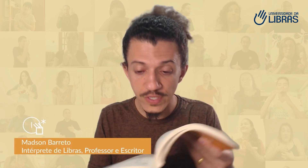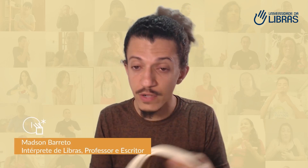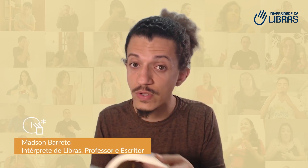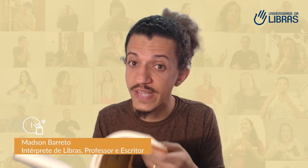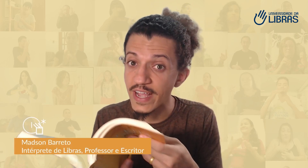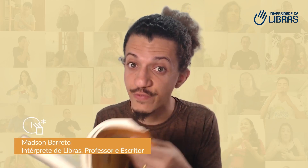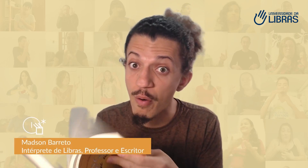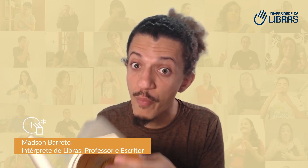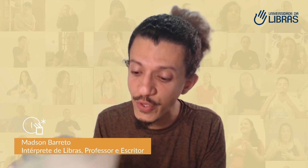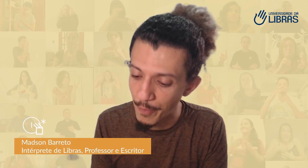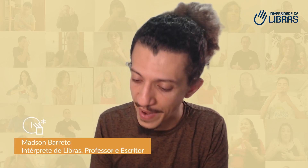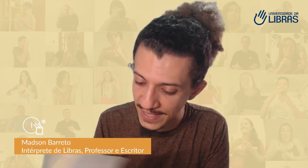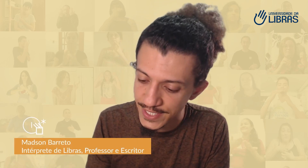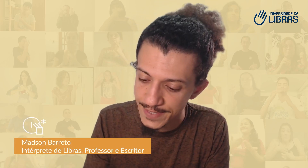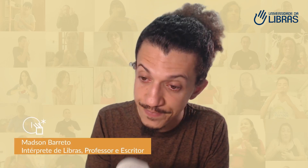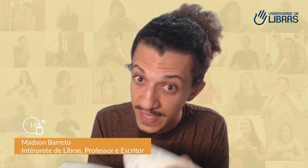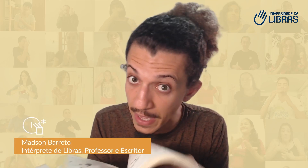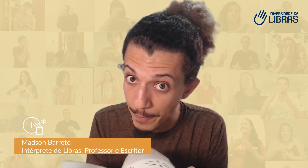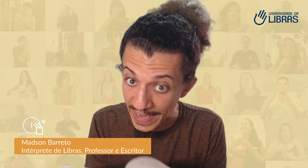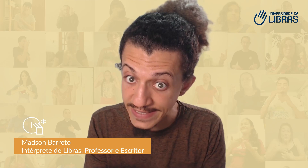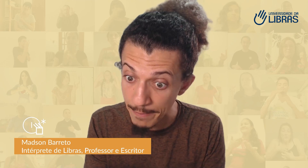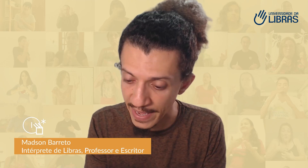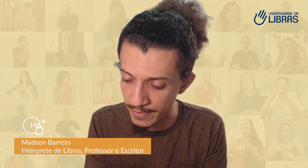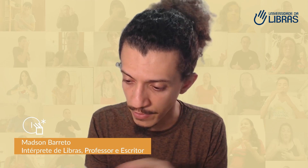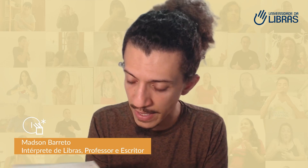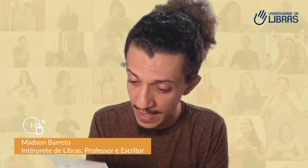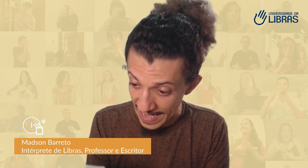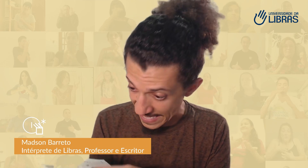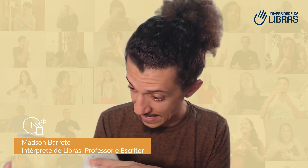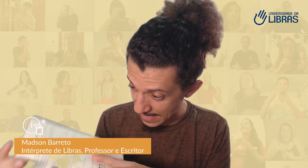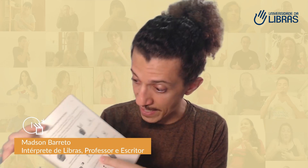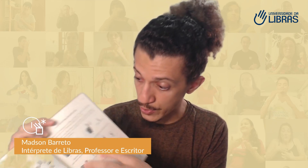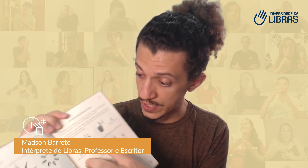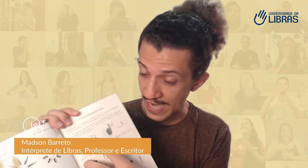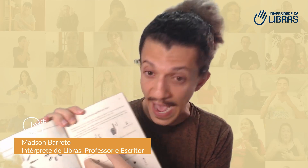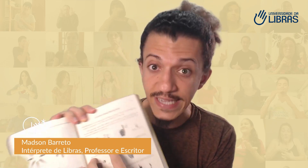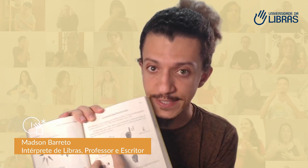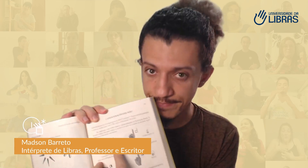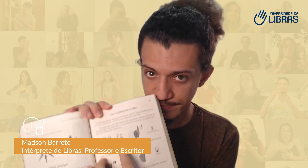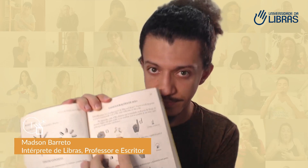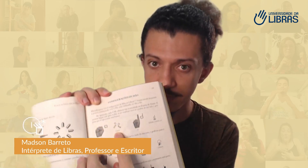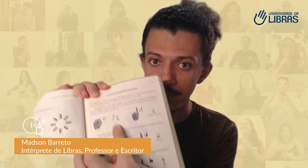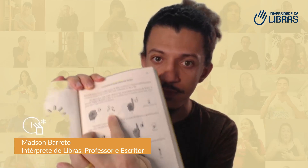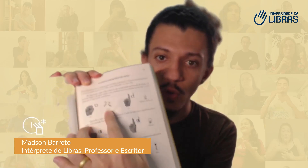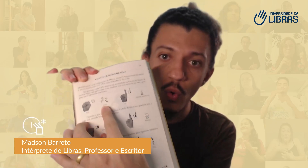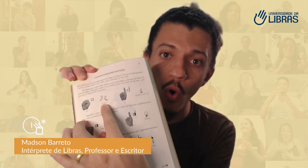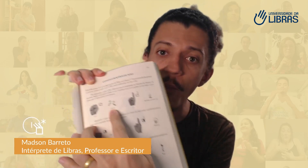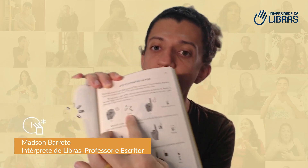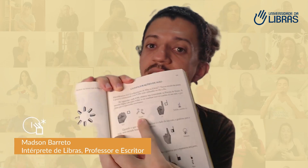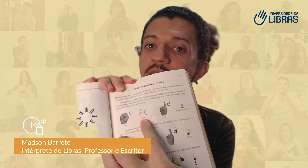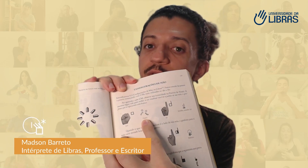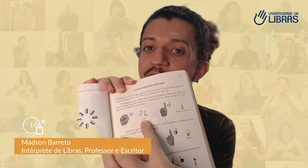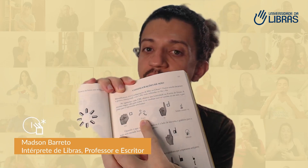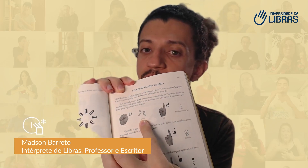você consegue, de forma muito prática, ir percebendo exatamente os sinais, como eles são